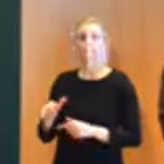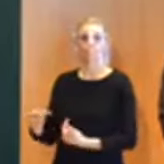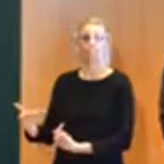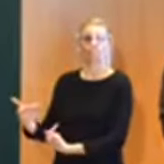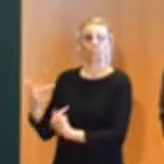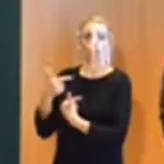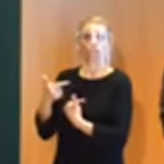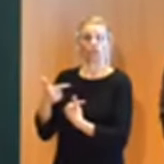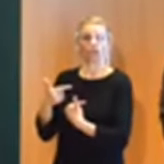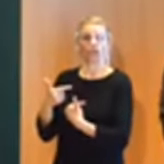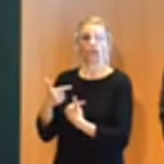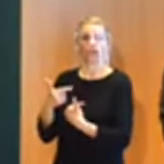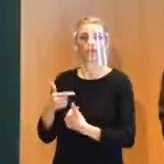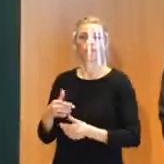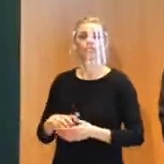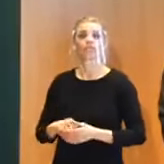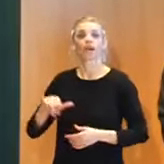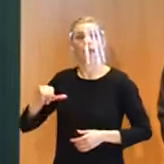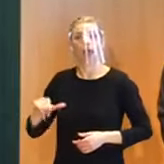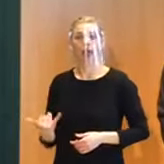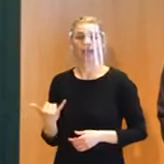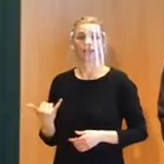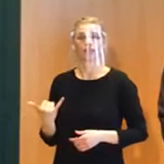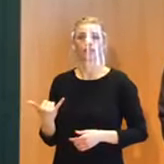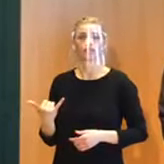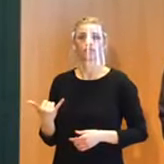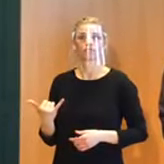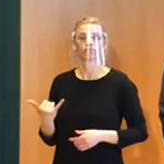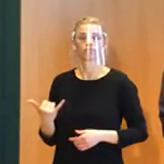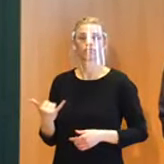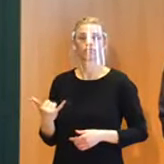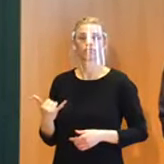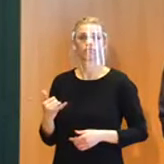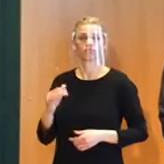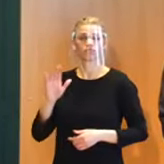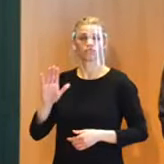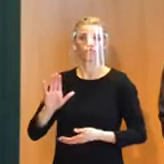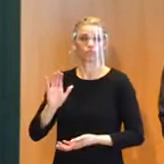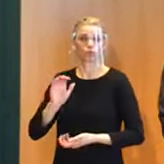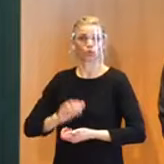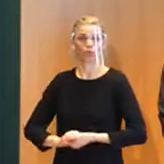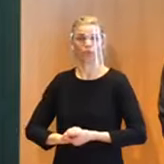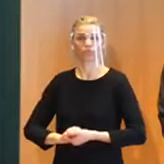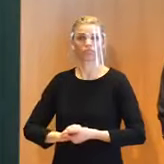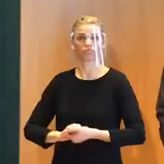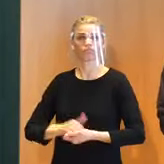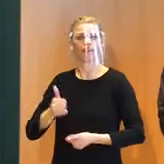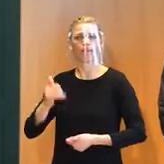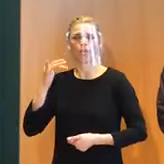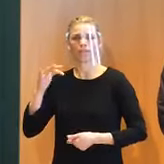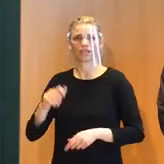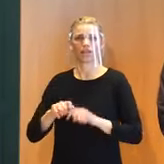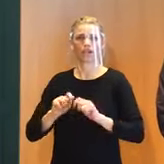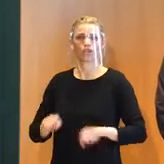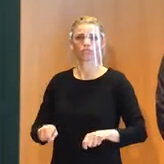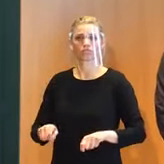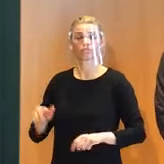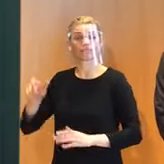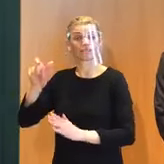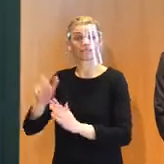klubu a republikovej rady, poslaneckého klubu a republikovej rady súčasne, a to jednomyselným rozhodnutím. Zo strany Za